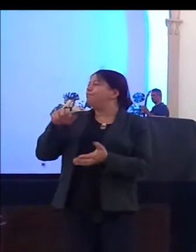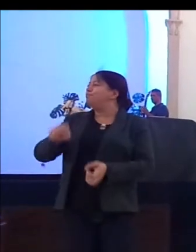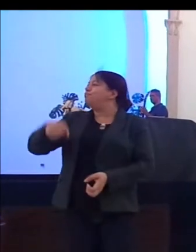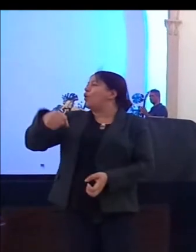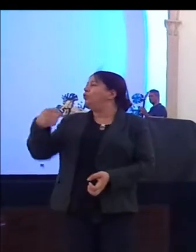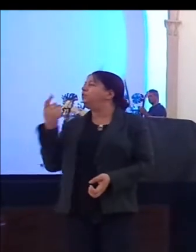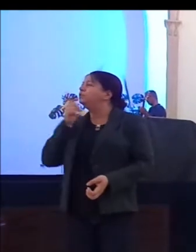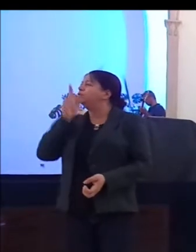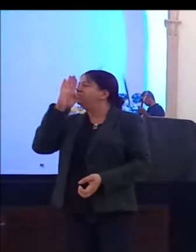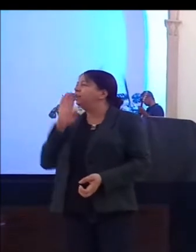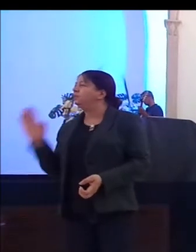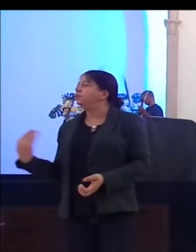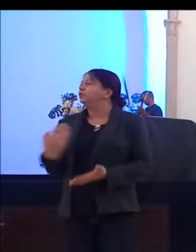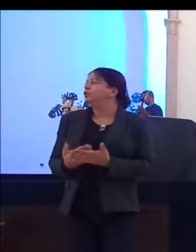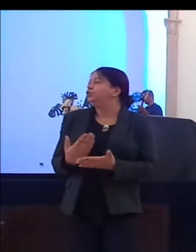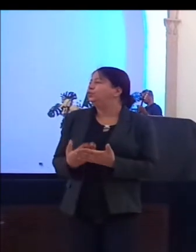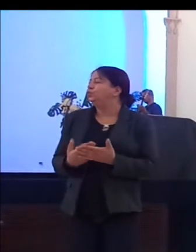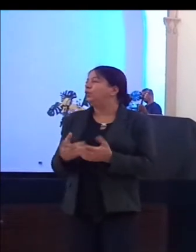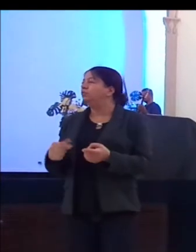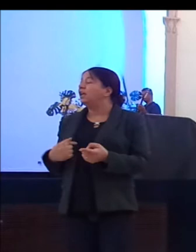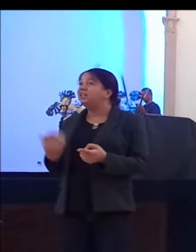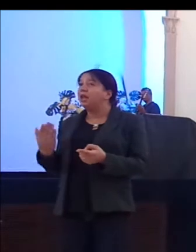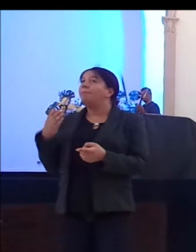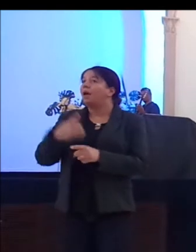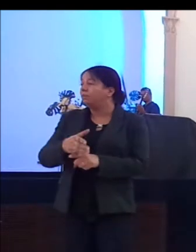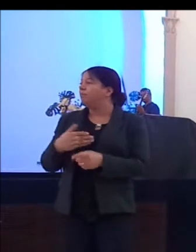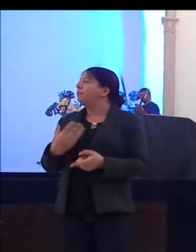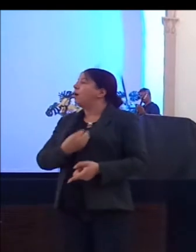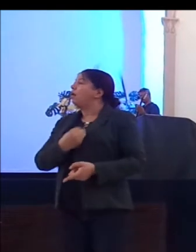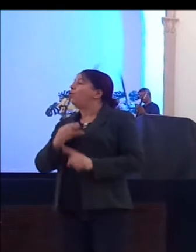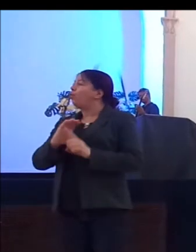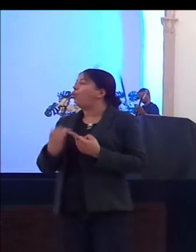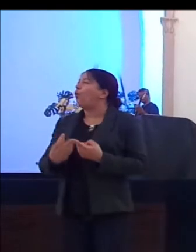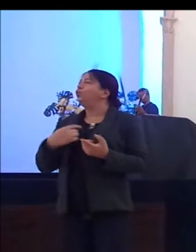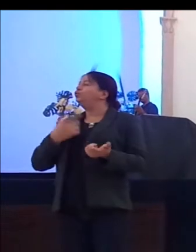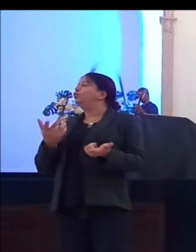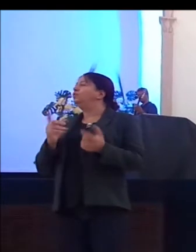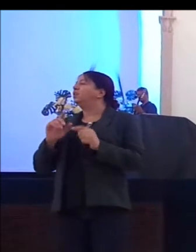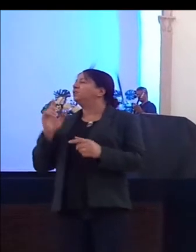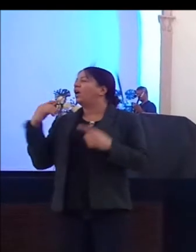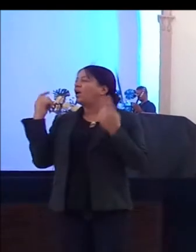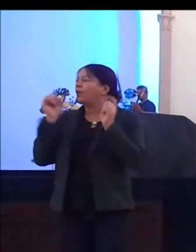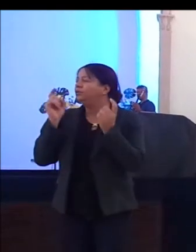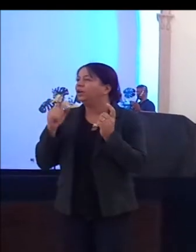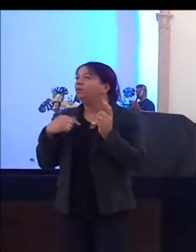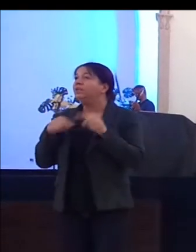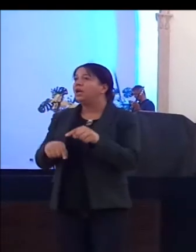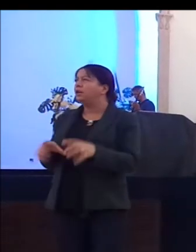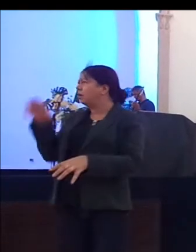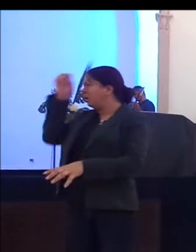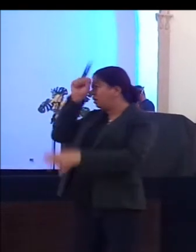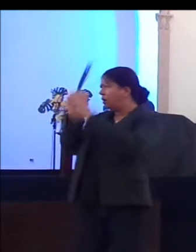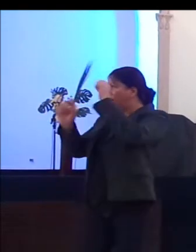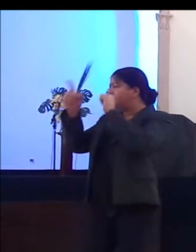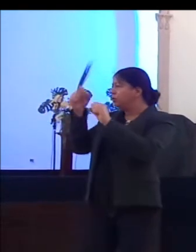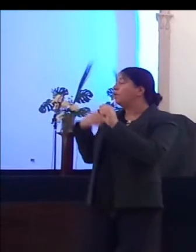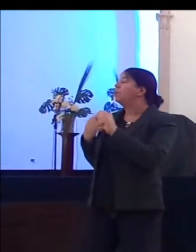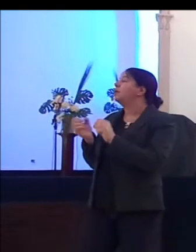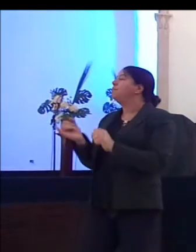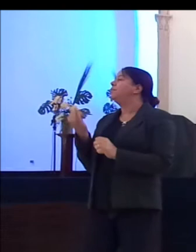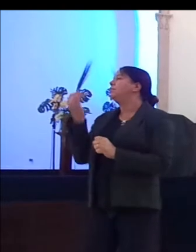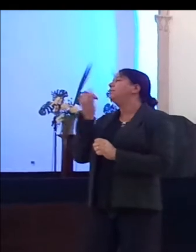nos cultos, nas assembleias, na escola, que ele aprendeu a importância do perdão.